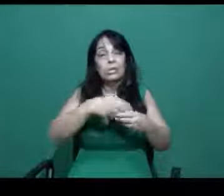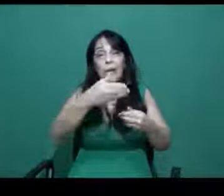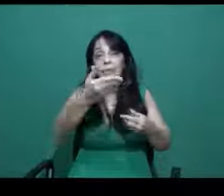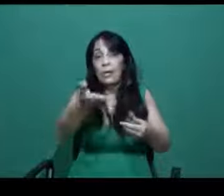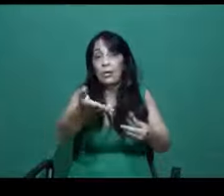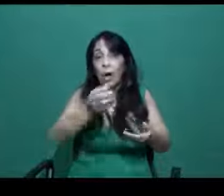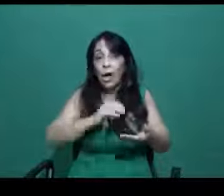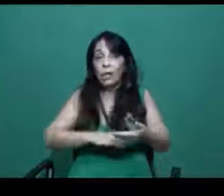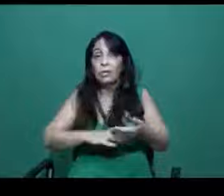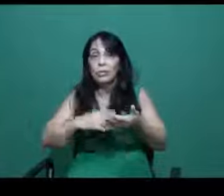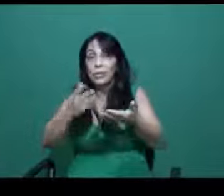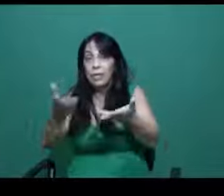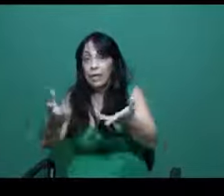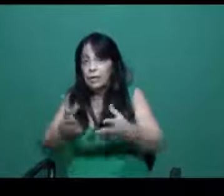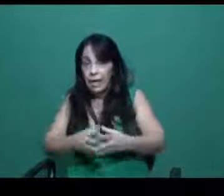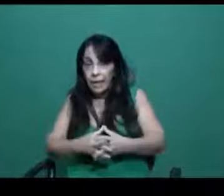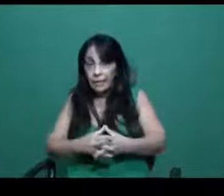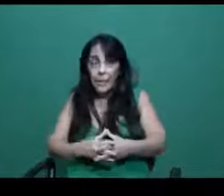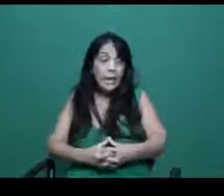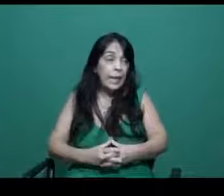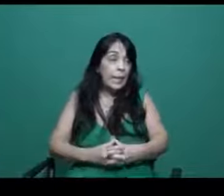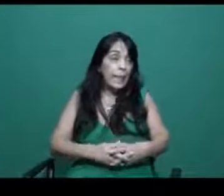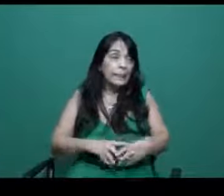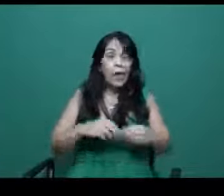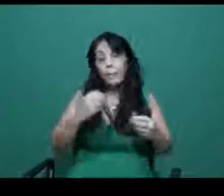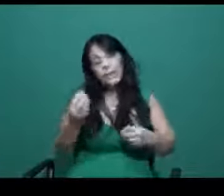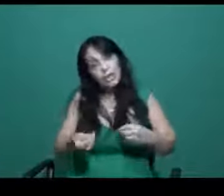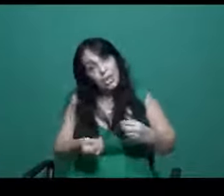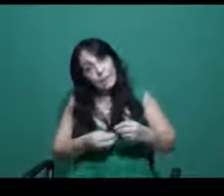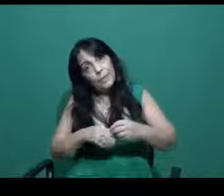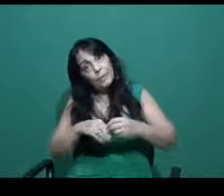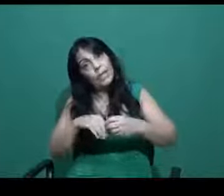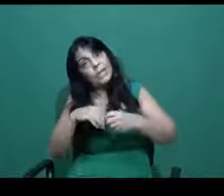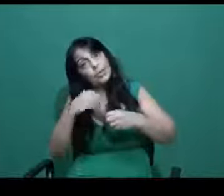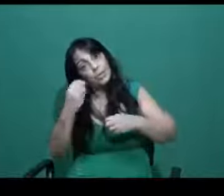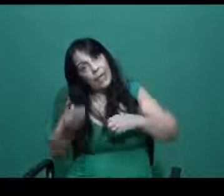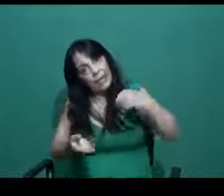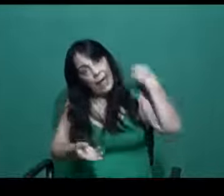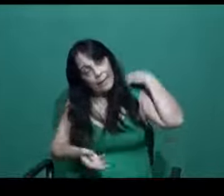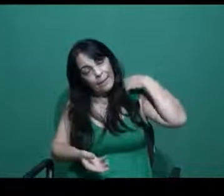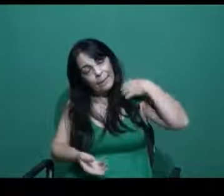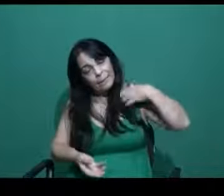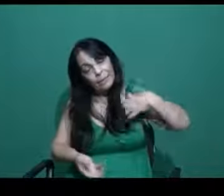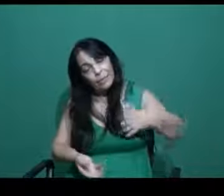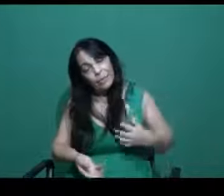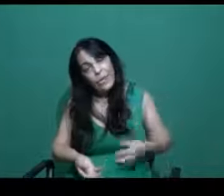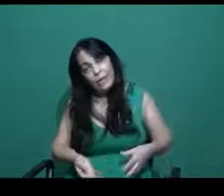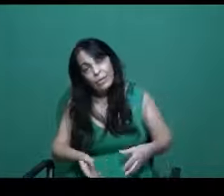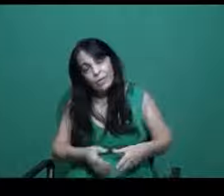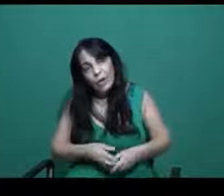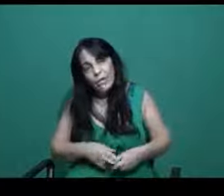sabe ler o rótulo, ver o que tem. Então a professora pediu na segunda etapa para os alunos